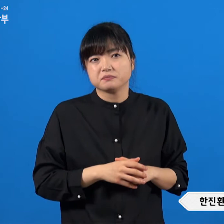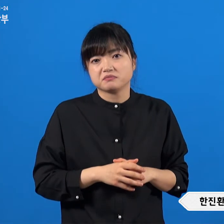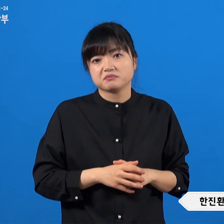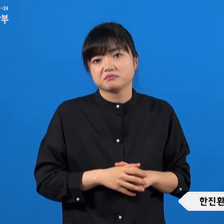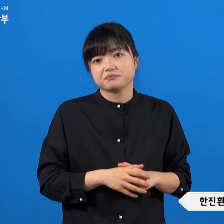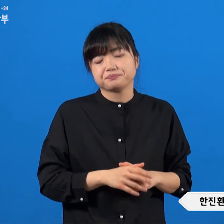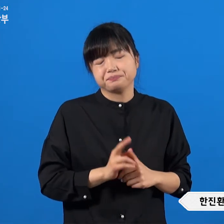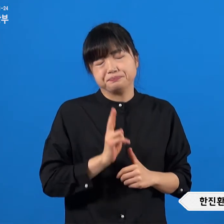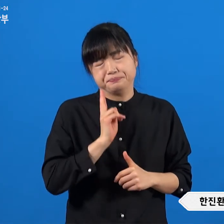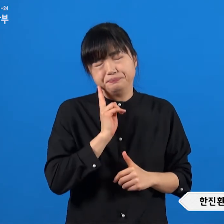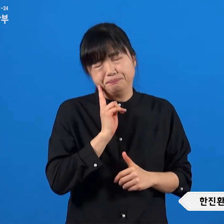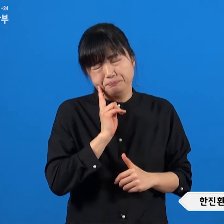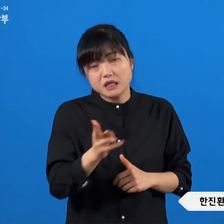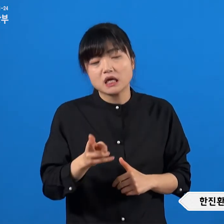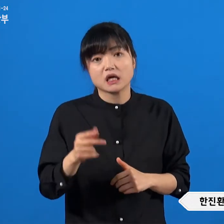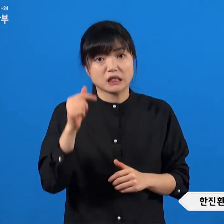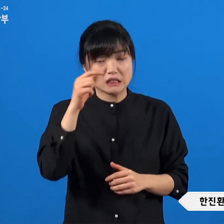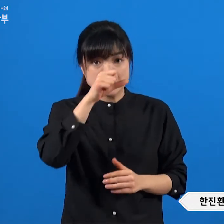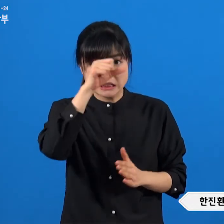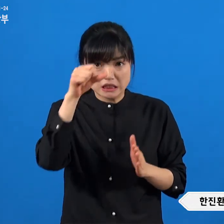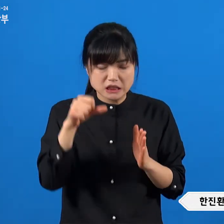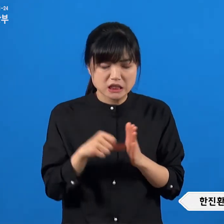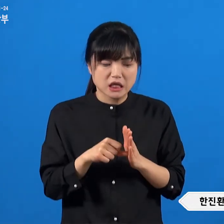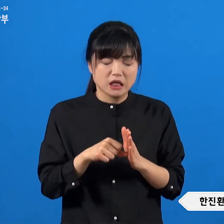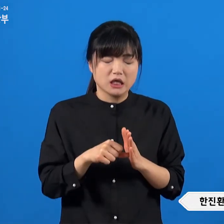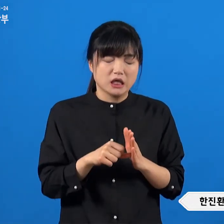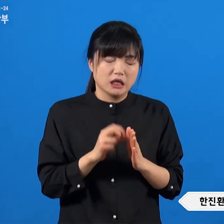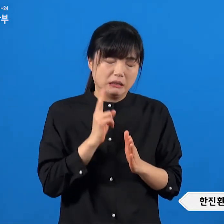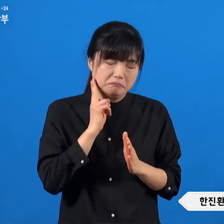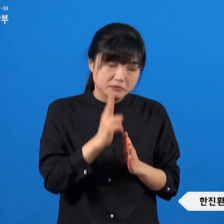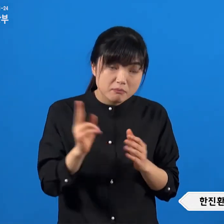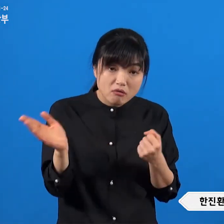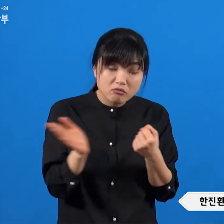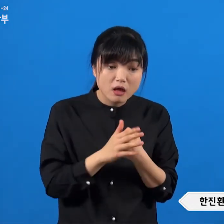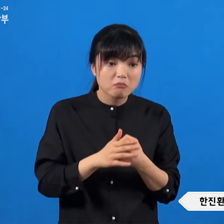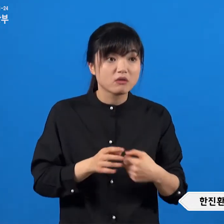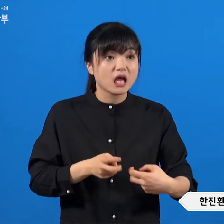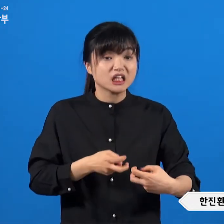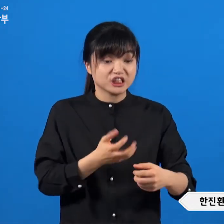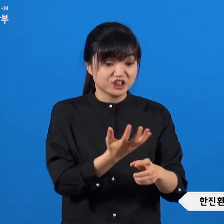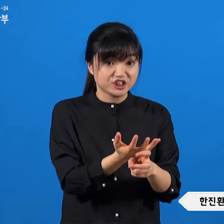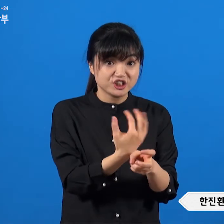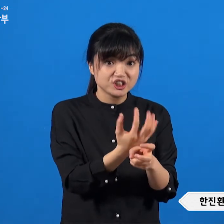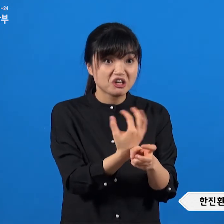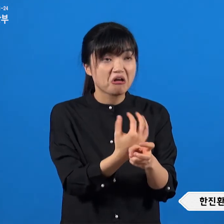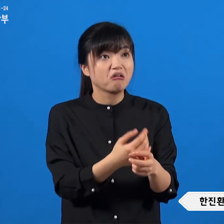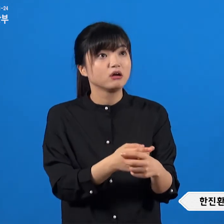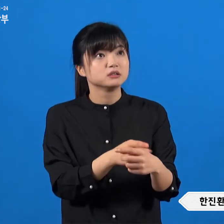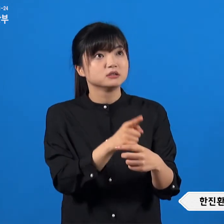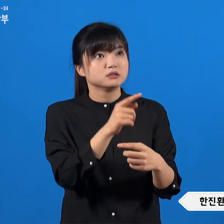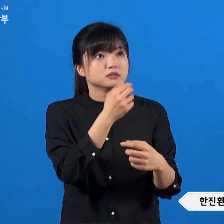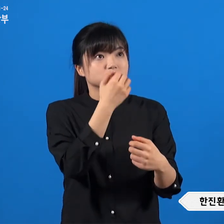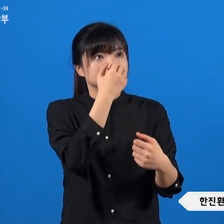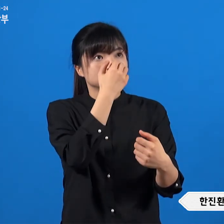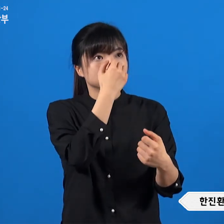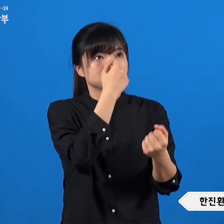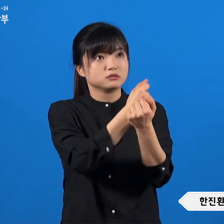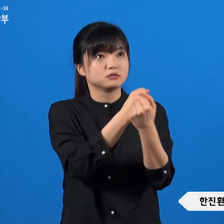얼마나 삶이 캄캄하고 절망스러웠으면 트럭과 정면 충돌할 그런 생각까지 했겠습니까?